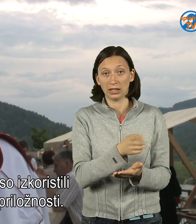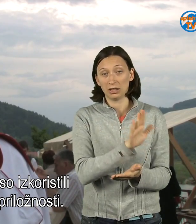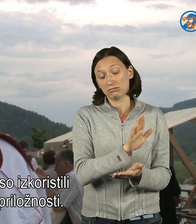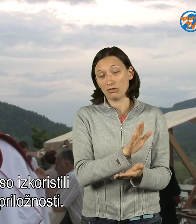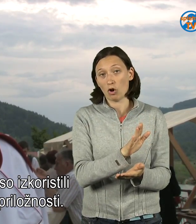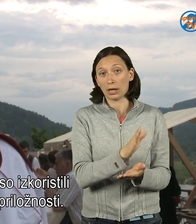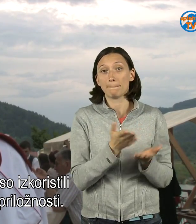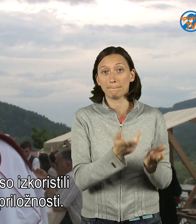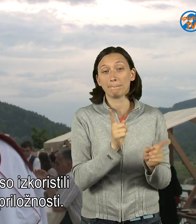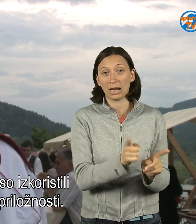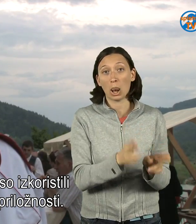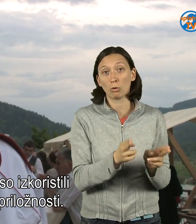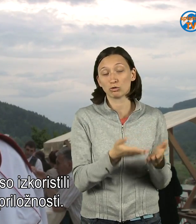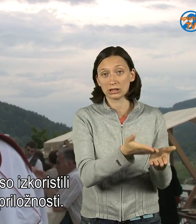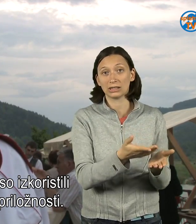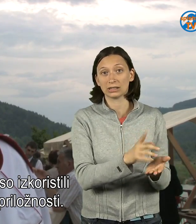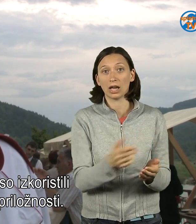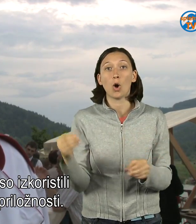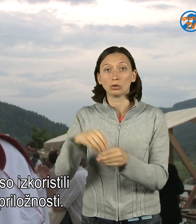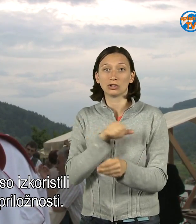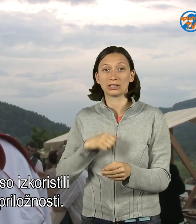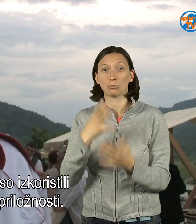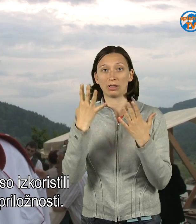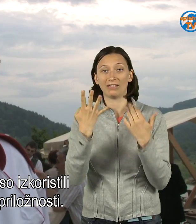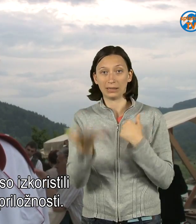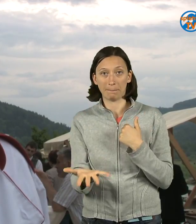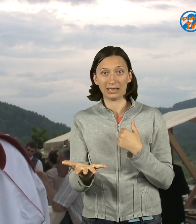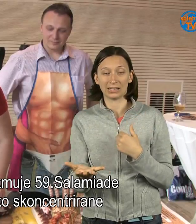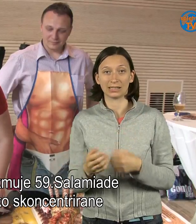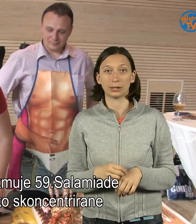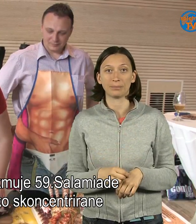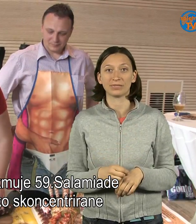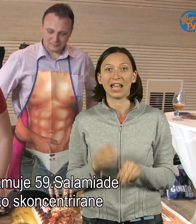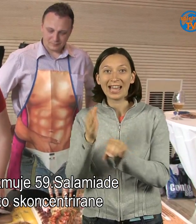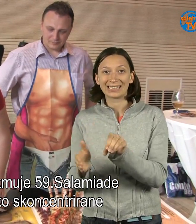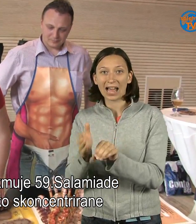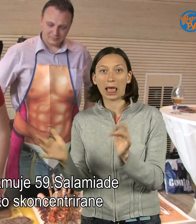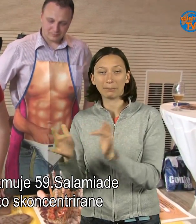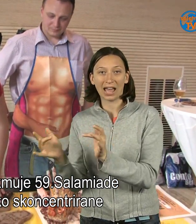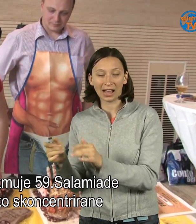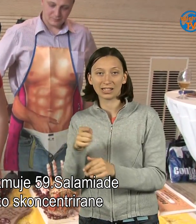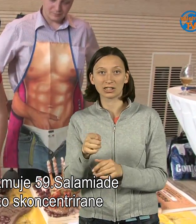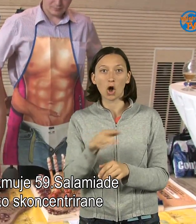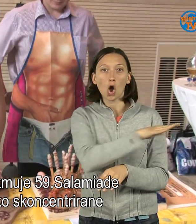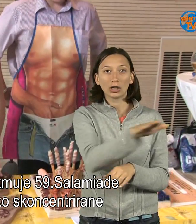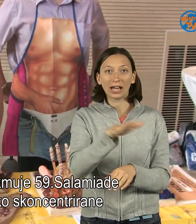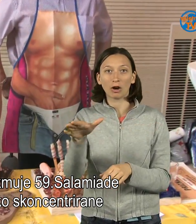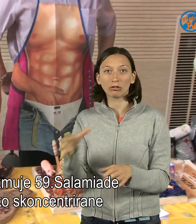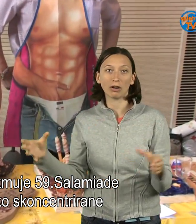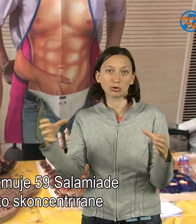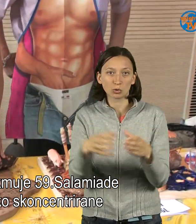te svoje priložnosti in si jih udeležilo samo 59. Salamijade so